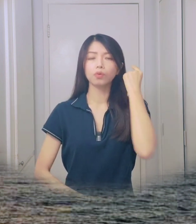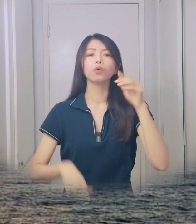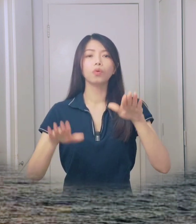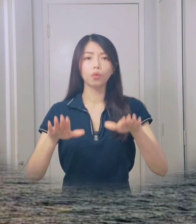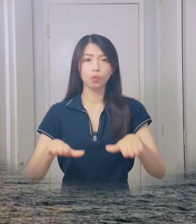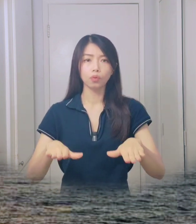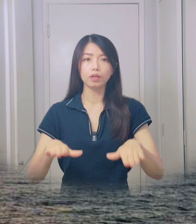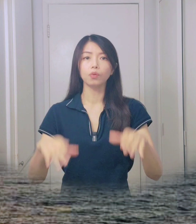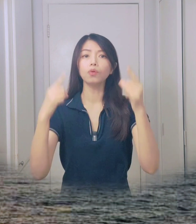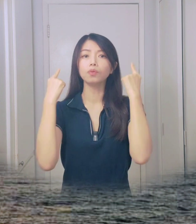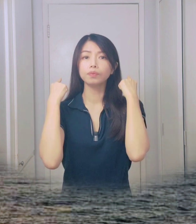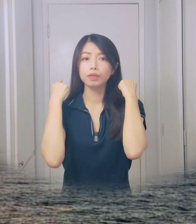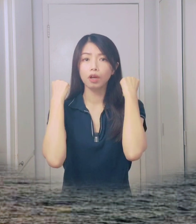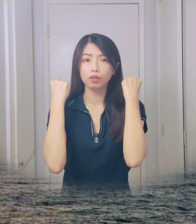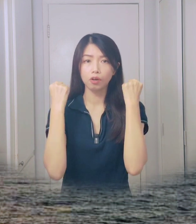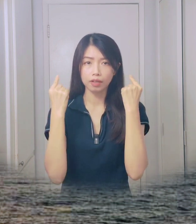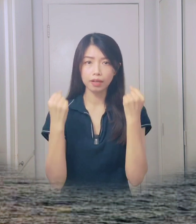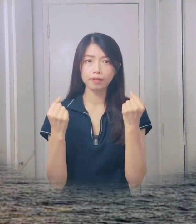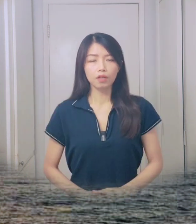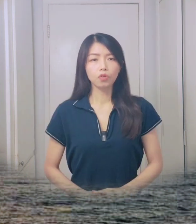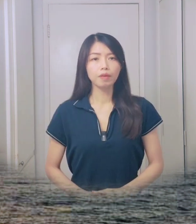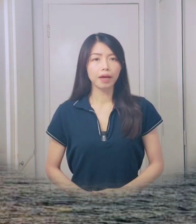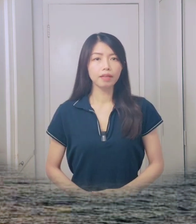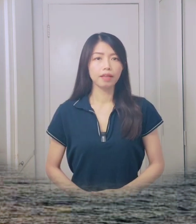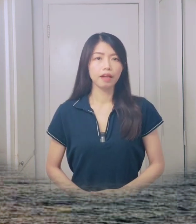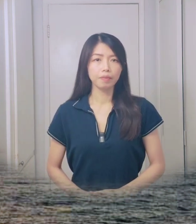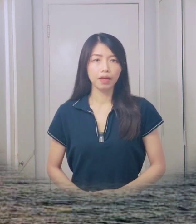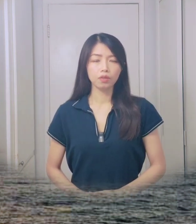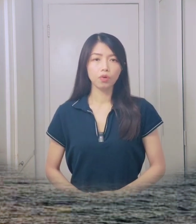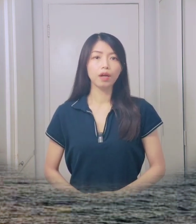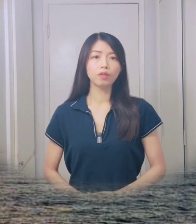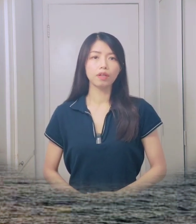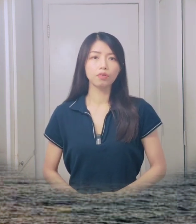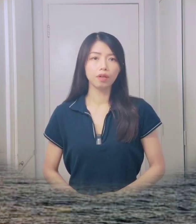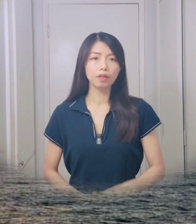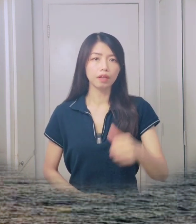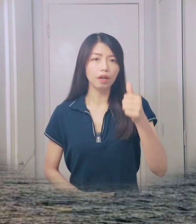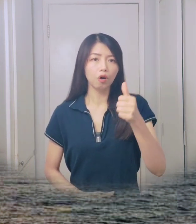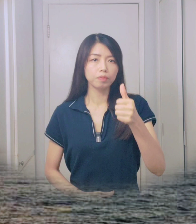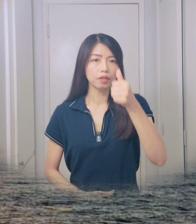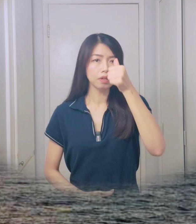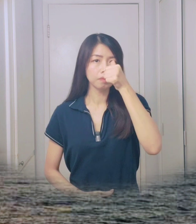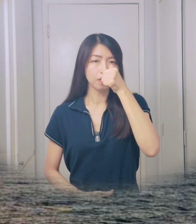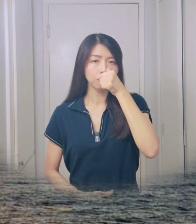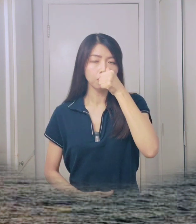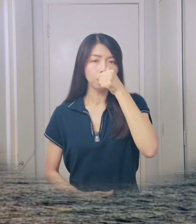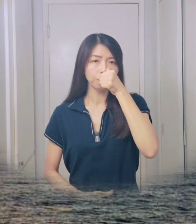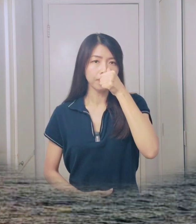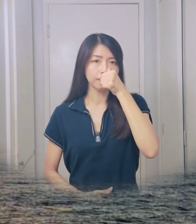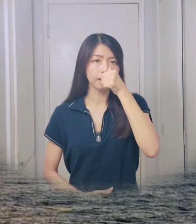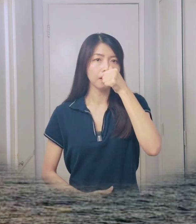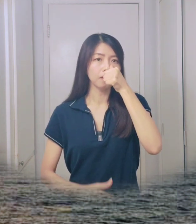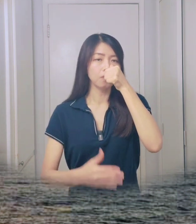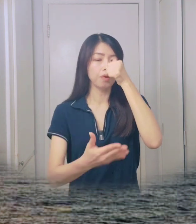어제도 오늘도 여전히. 죄 많은 내 삶에, 죄라고 한 뜻의 수어는 엄지를 바로 코